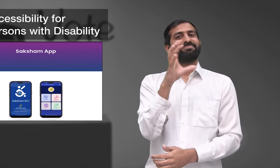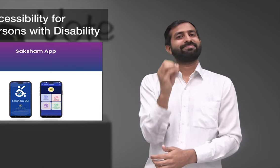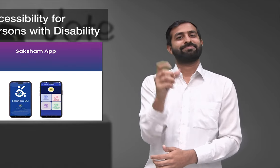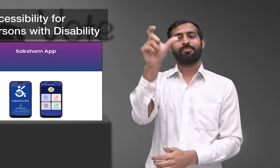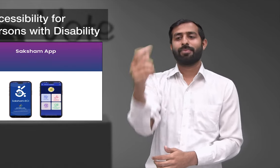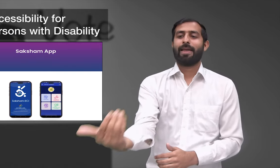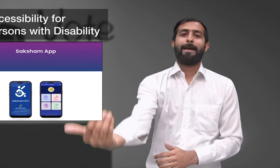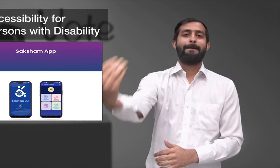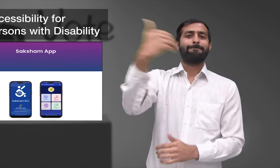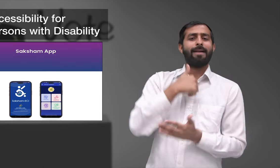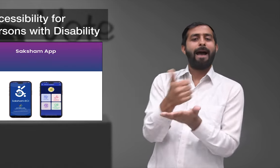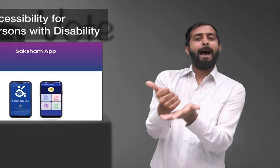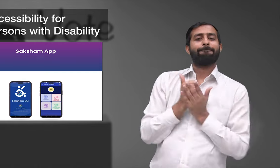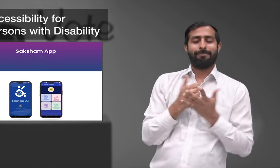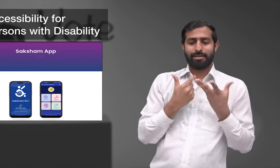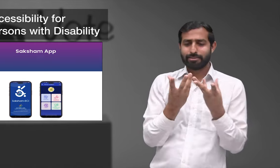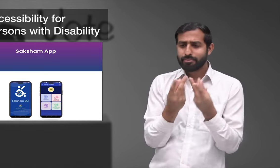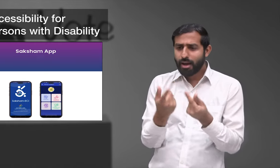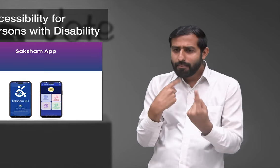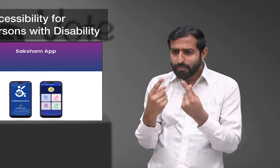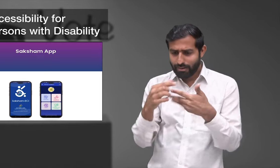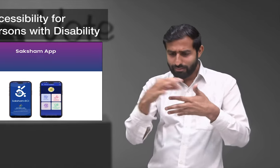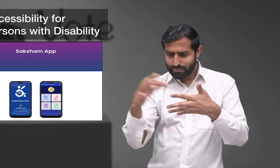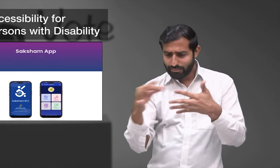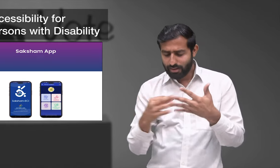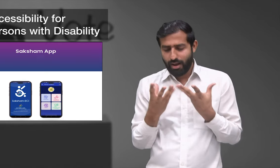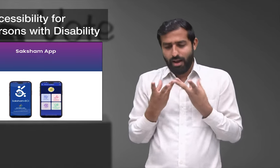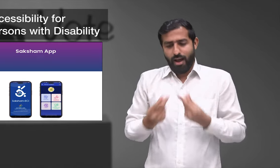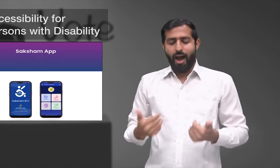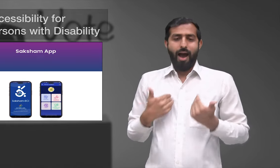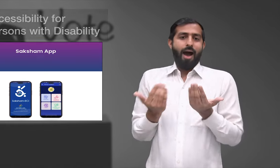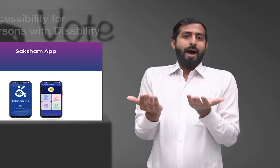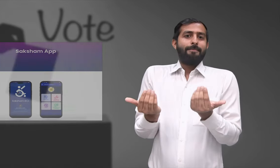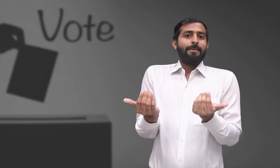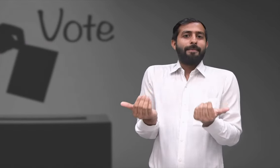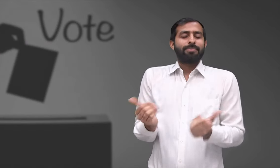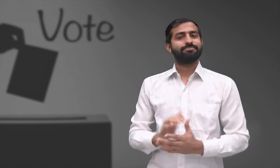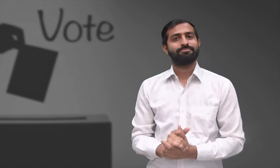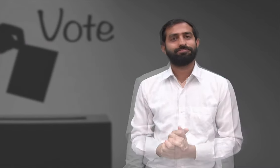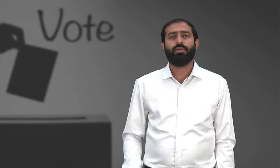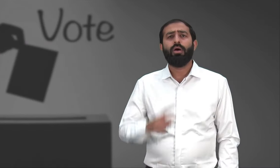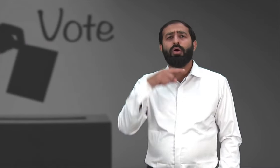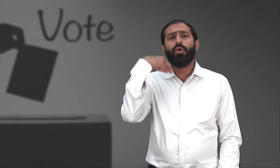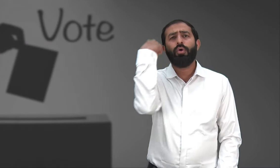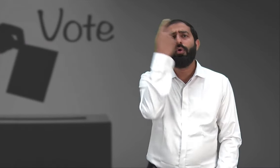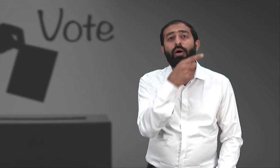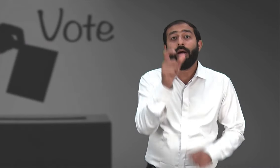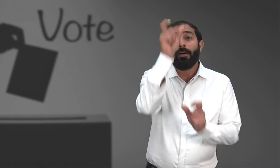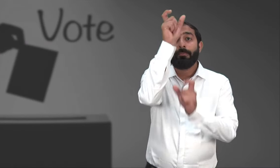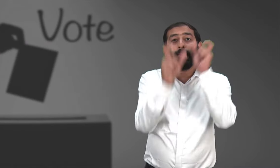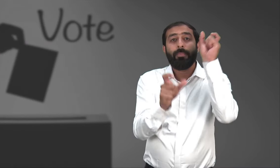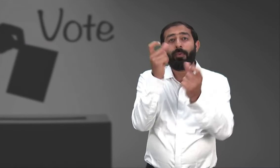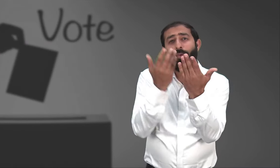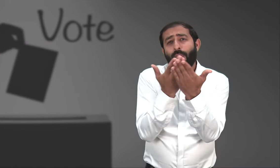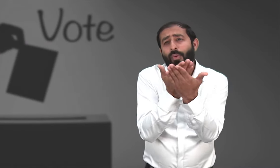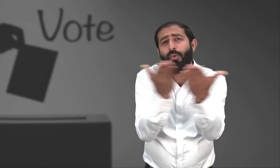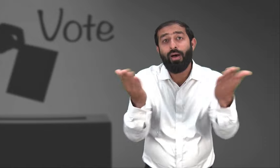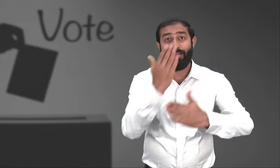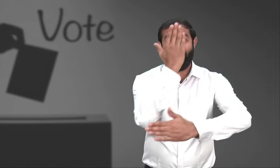उन्हें बुलवा सकते हैं जिससे आपकी समस्याएं दूर हो सकती है ऐसे दिव्यांग जन जिनकी